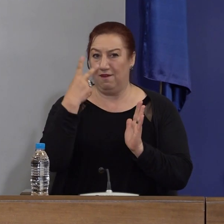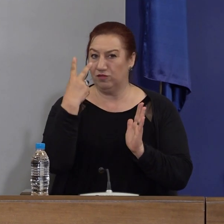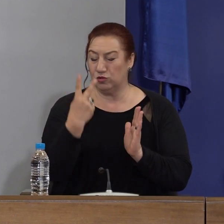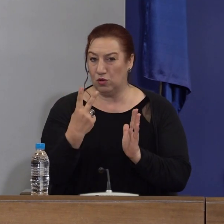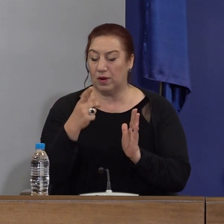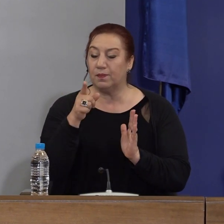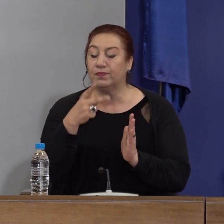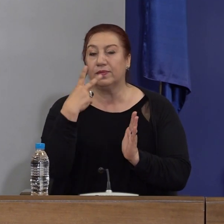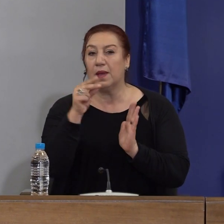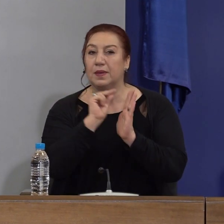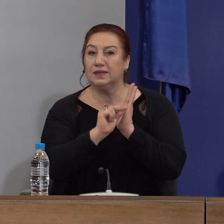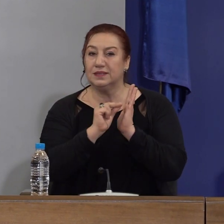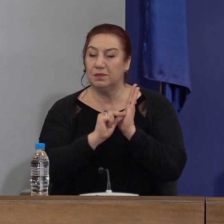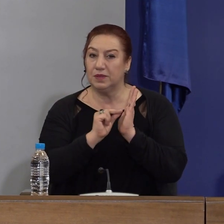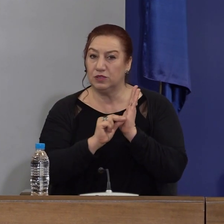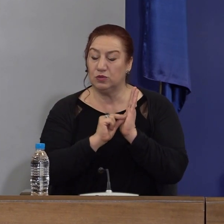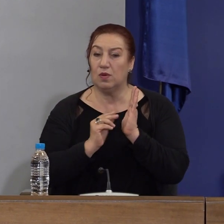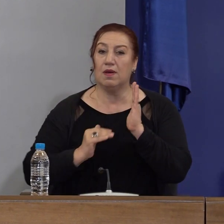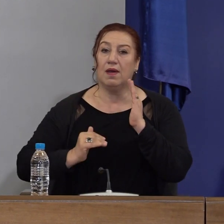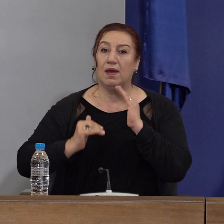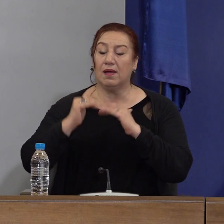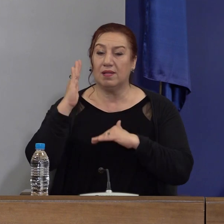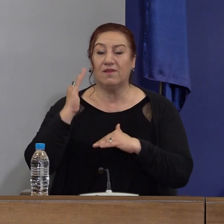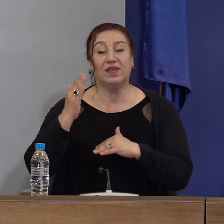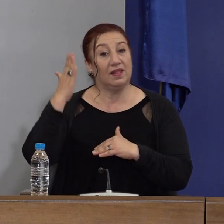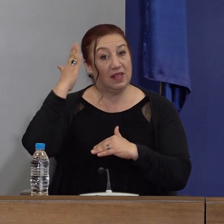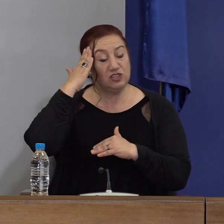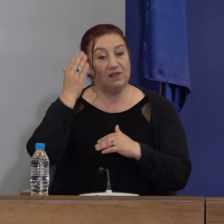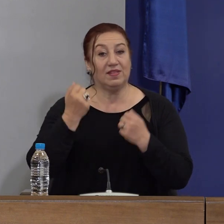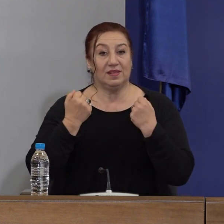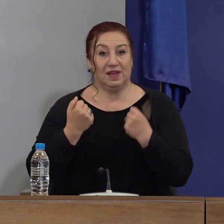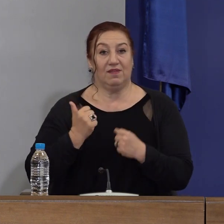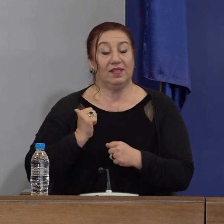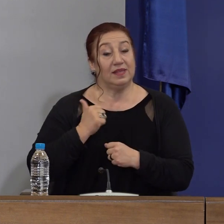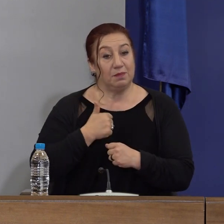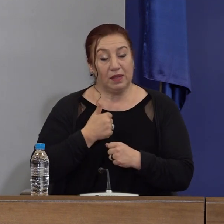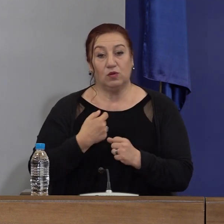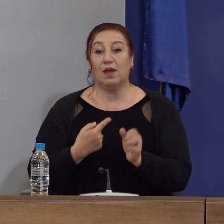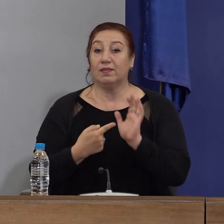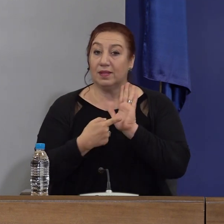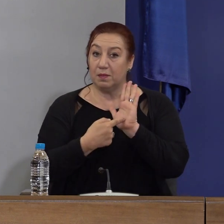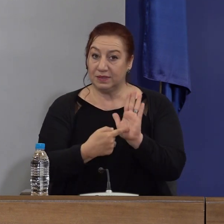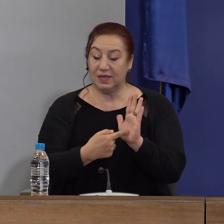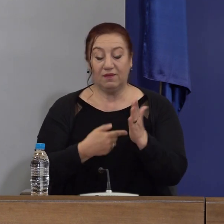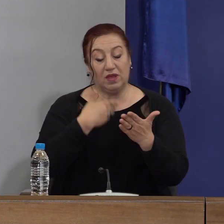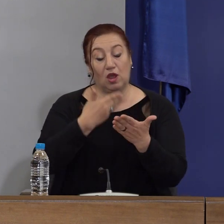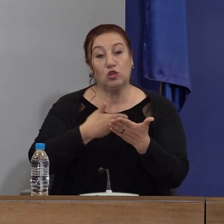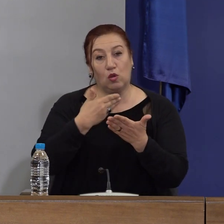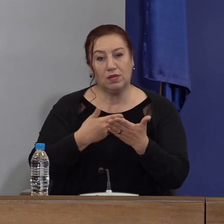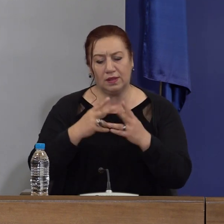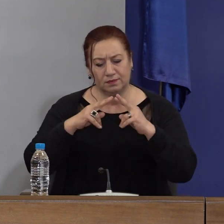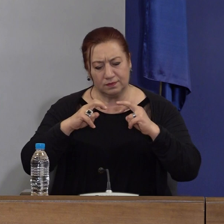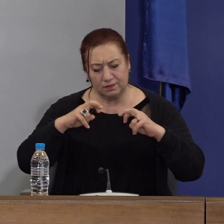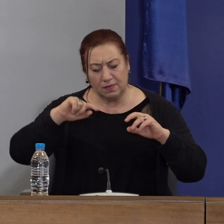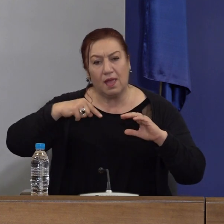където се предвижда главният държавен здравен инспектор да представи доклад, анализ и оценка